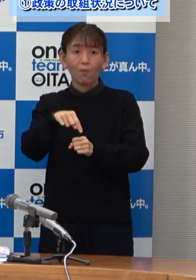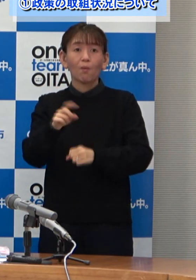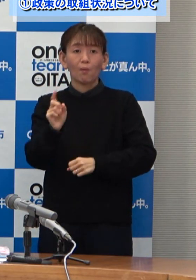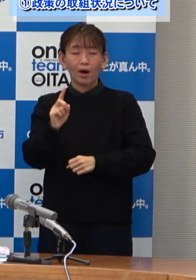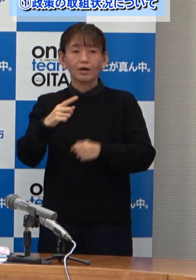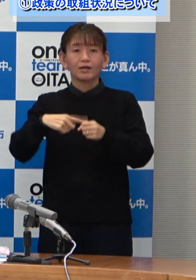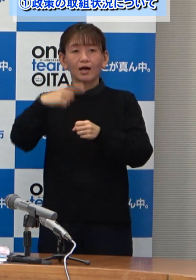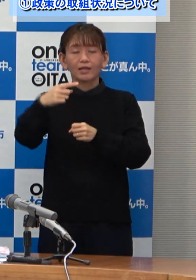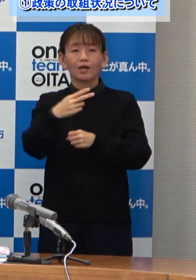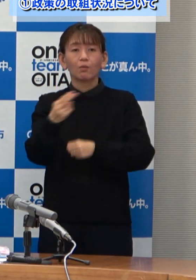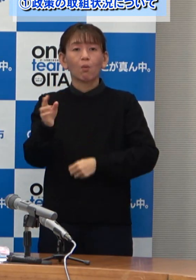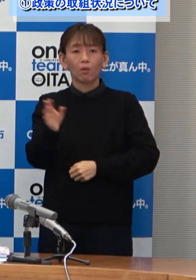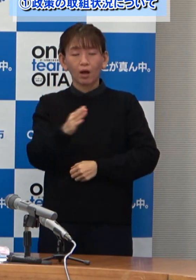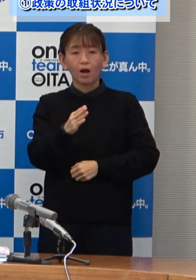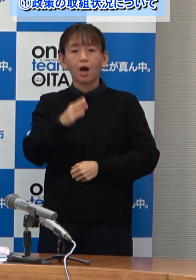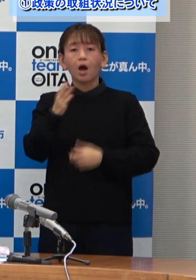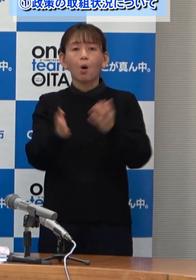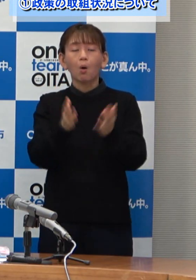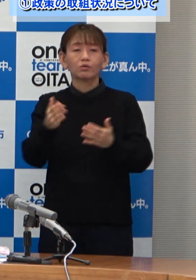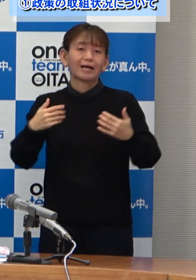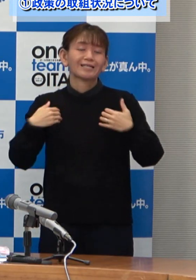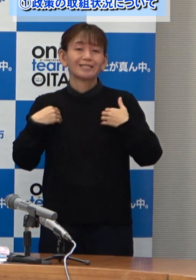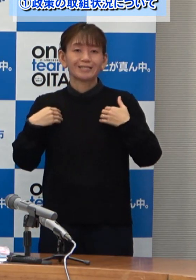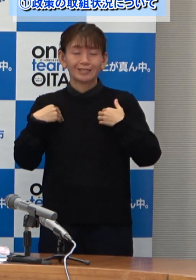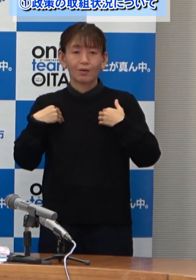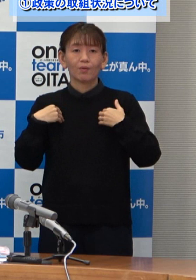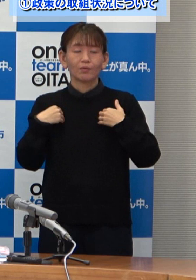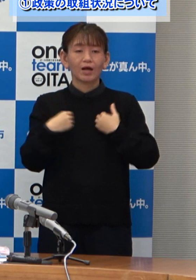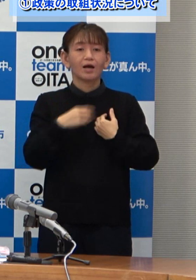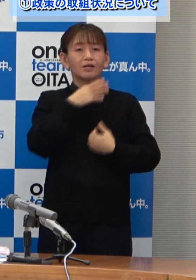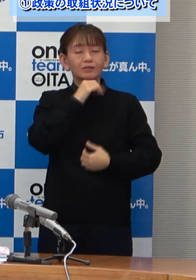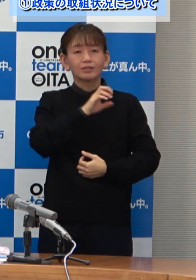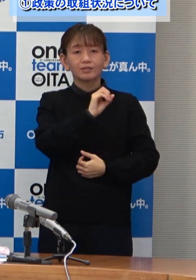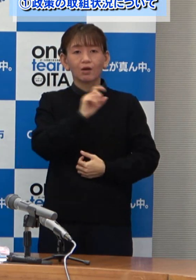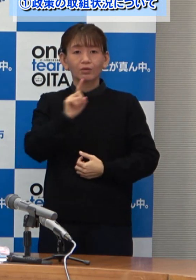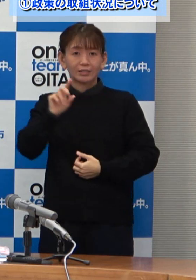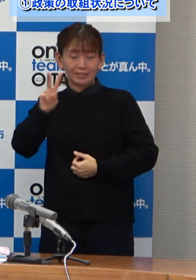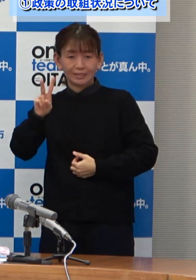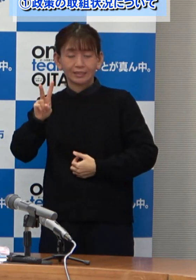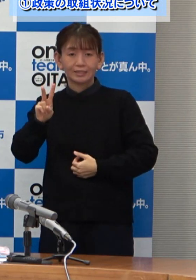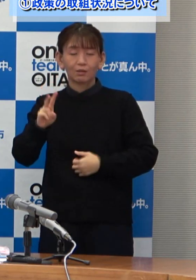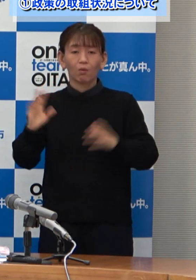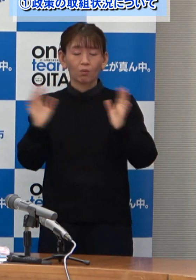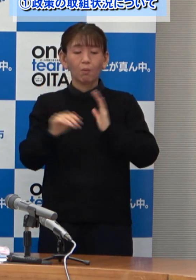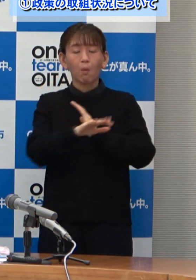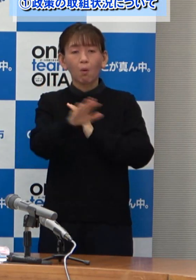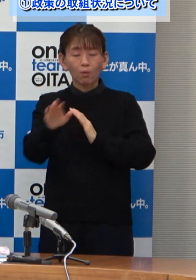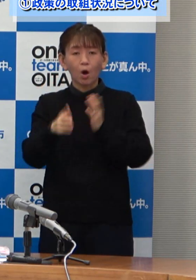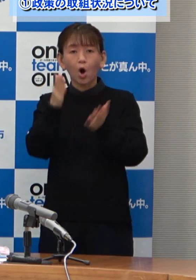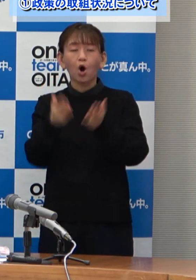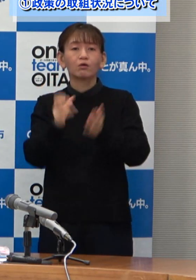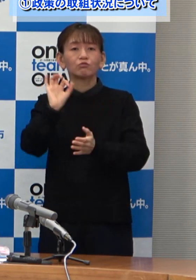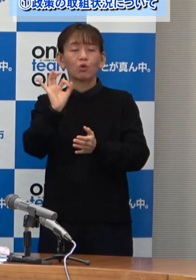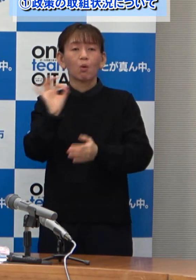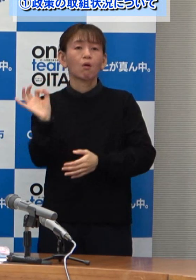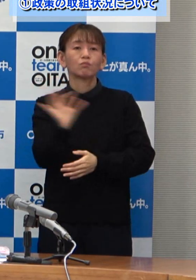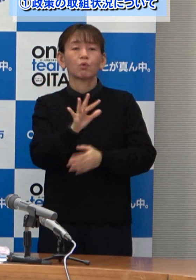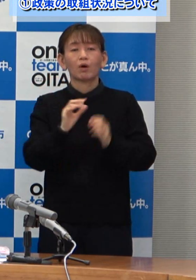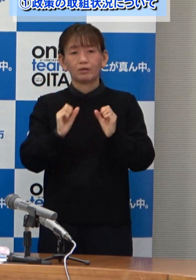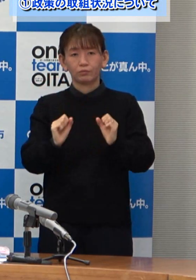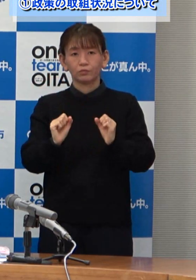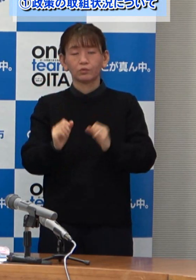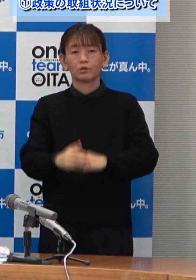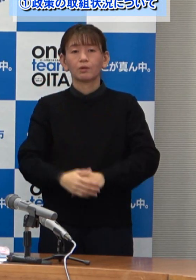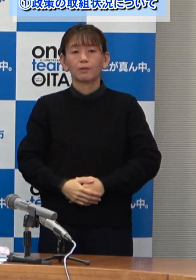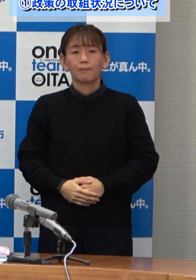から保育を必要とする第2市高の012歳の保育量を無紹介しますそれ